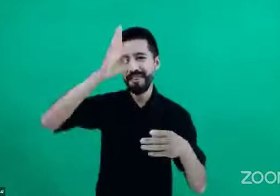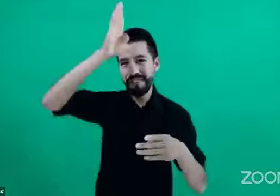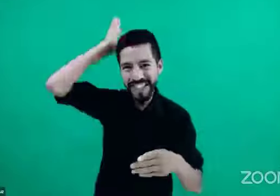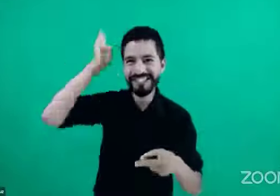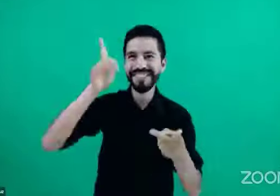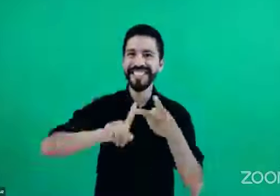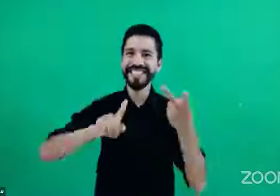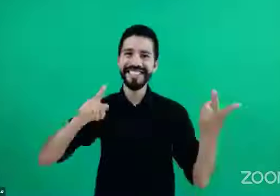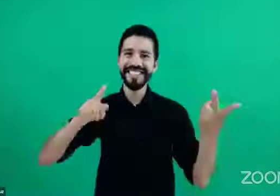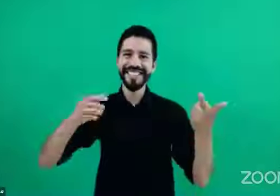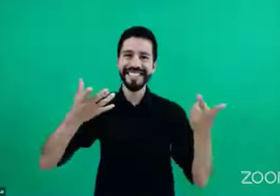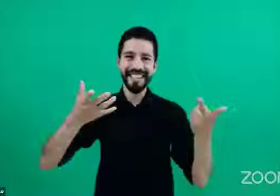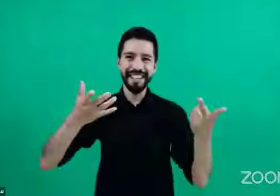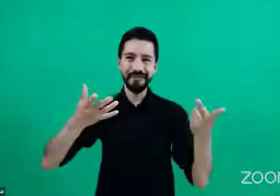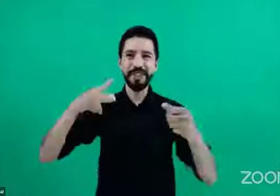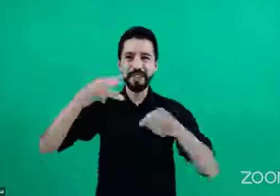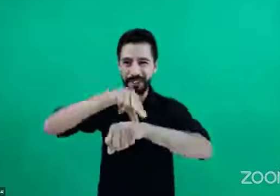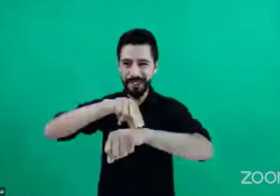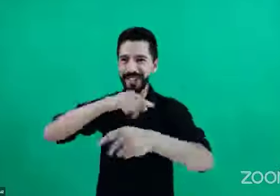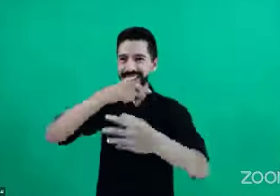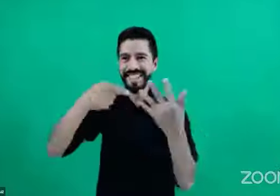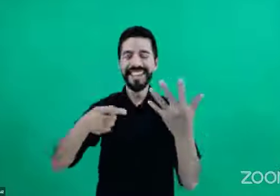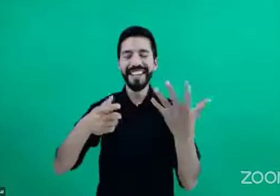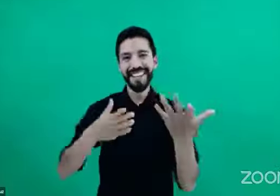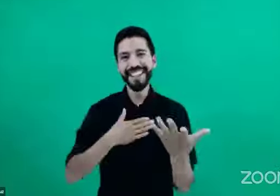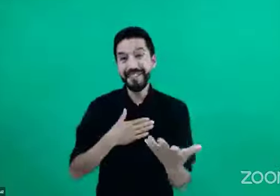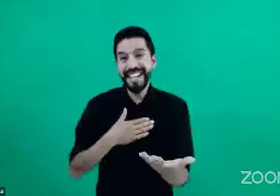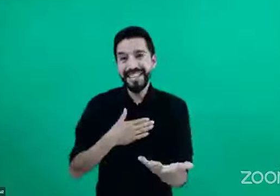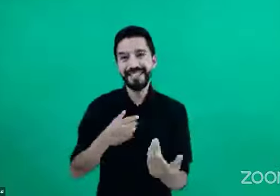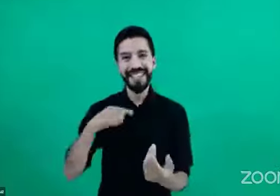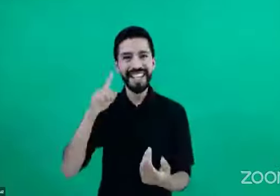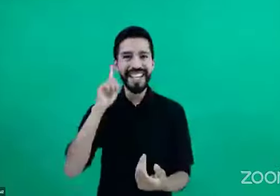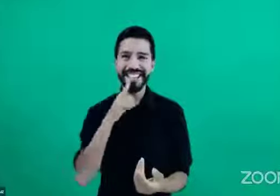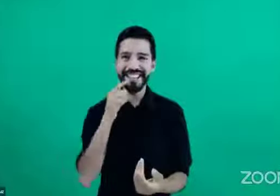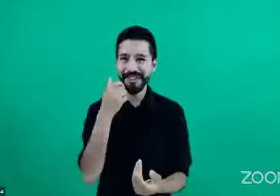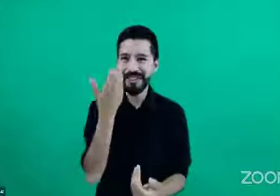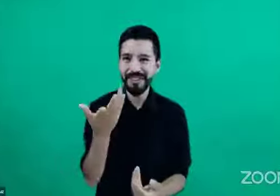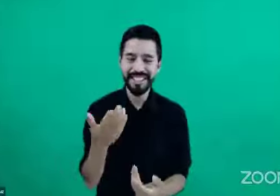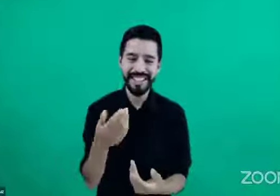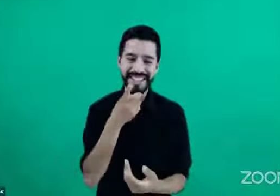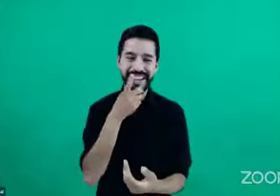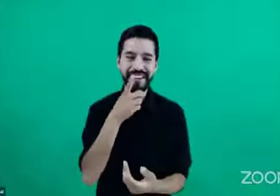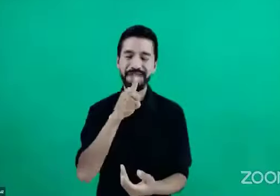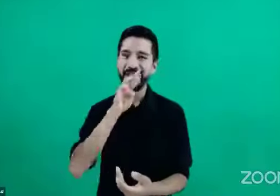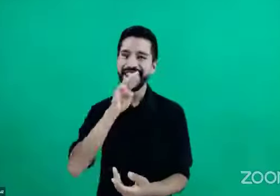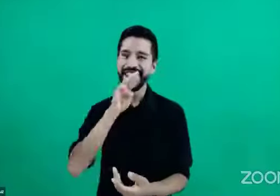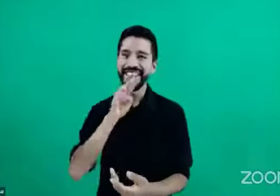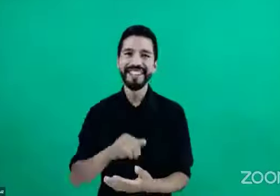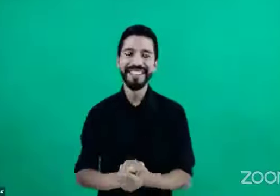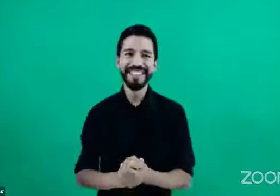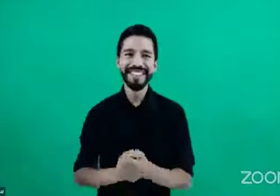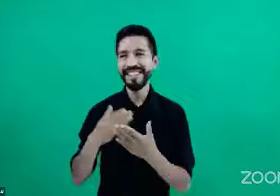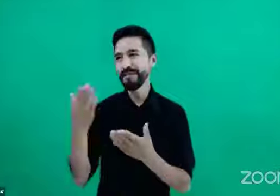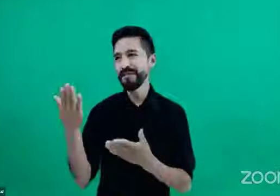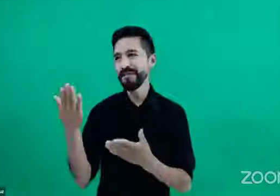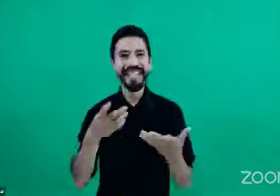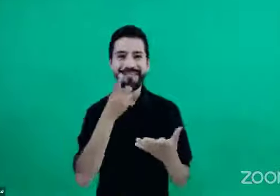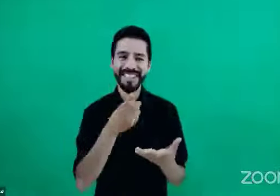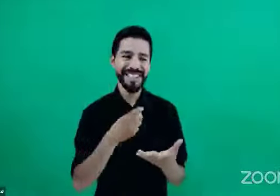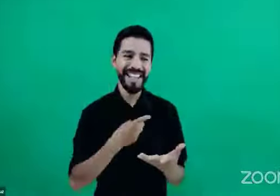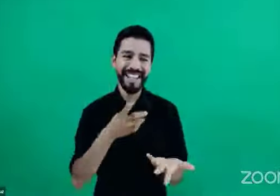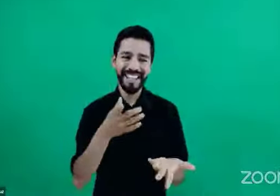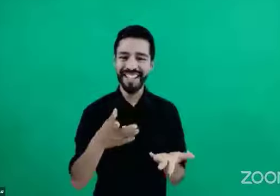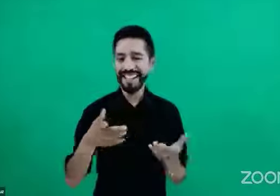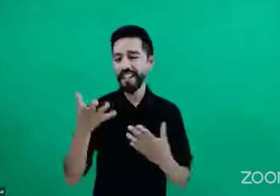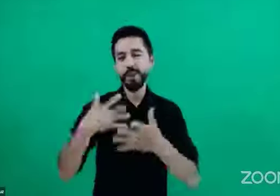ser bomberos, quieren ser doctores. En mi caso yo quería ser sordo, le decía a mi mamá. Entonces, pues ella